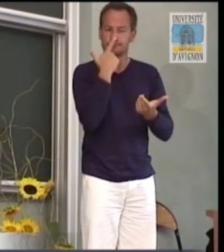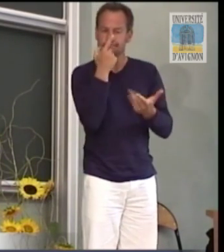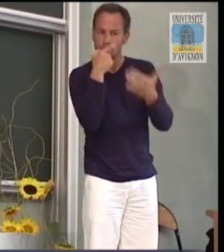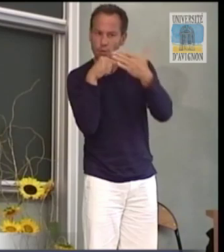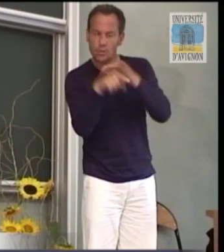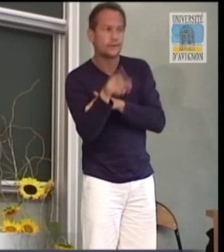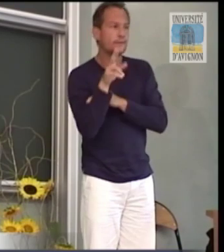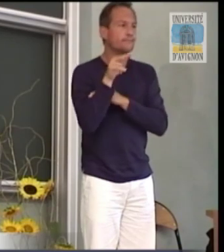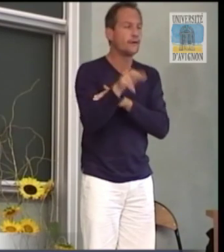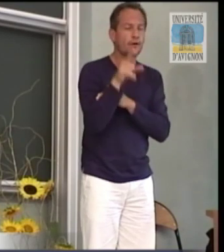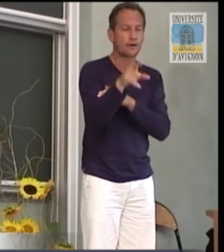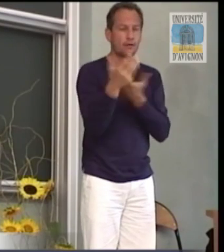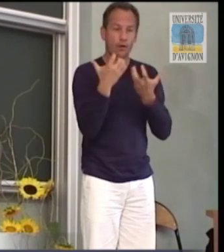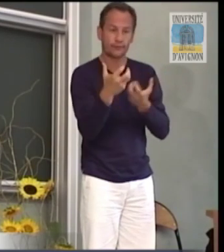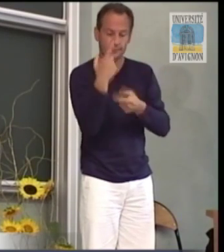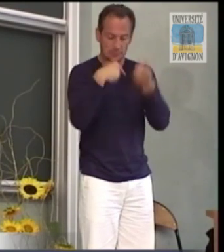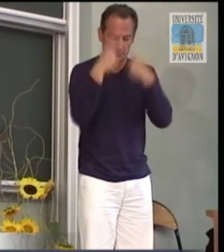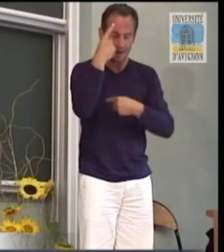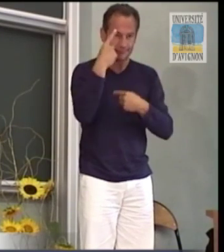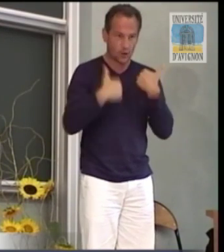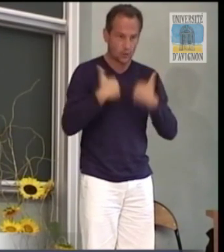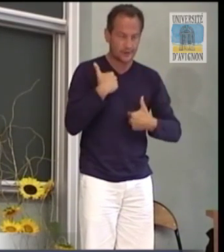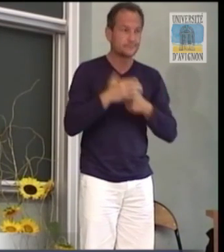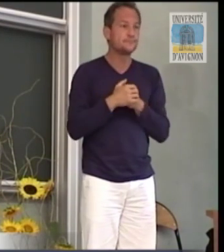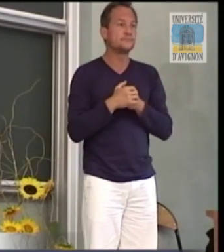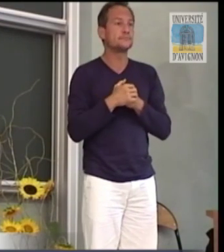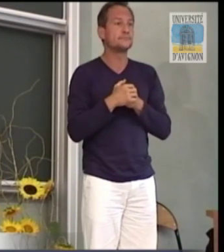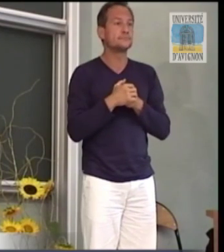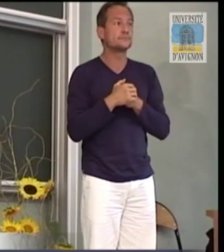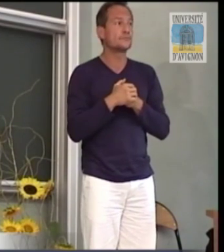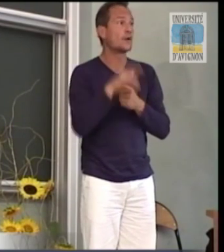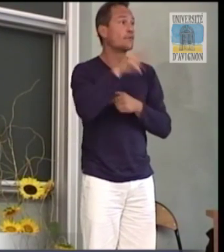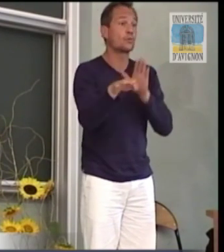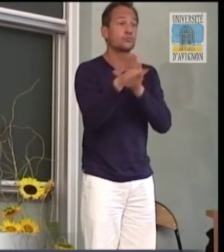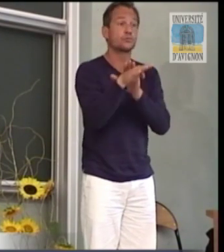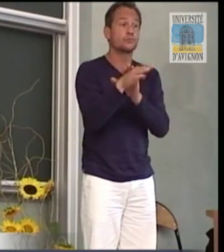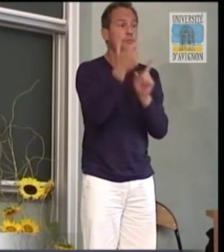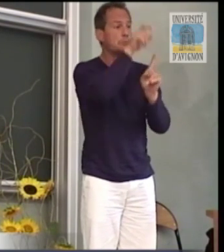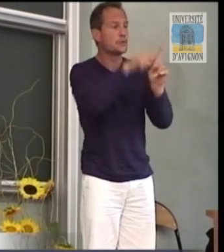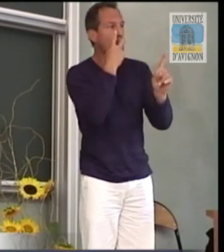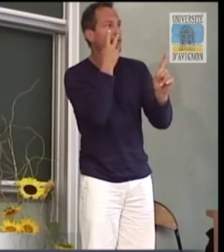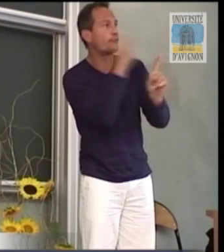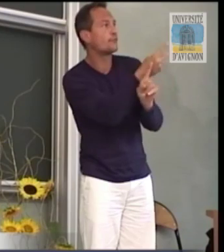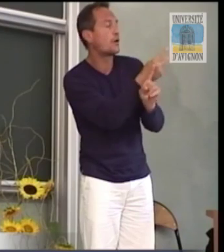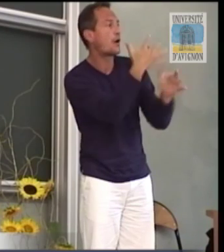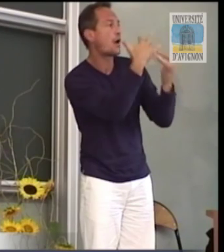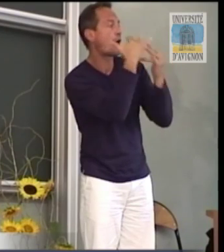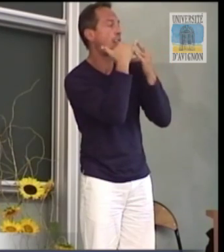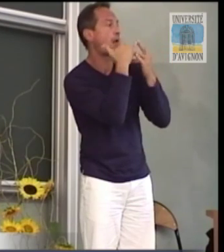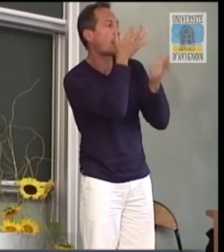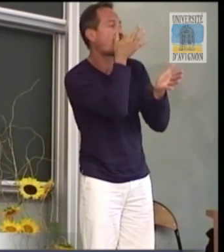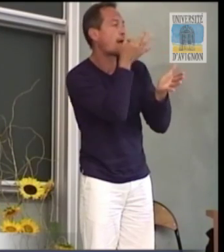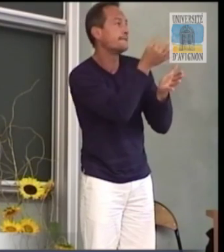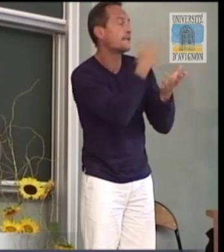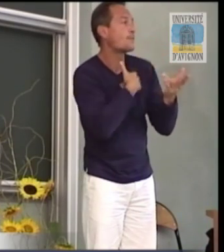Moi, je ne connais pas un comédien qui a voulu devenir comédien sans avoir vu un comédien qui l'a emballé. Pareil pour la danse, la musique,